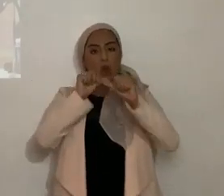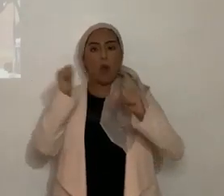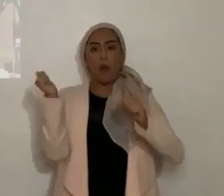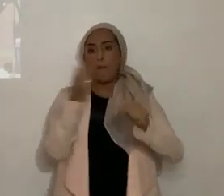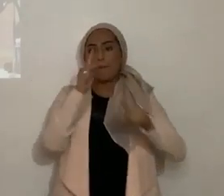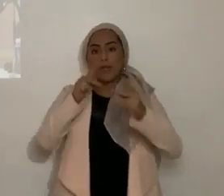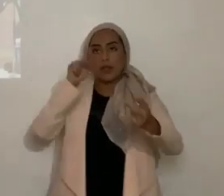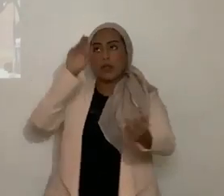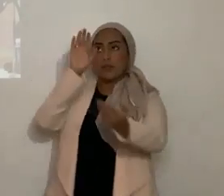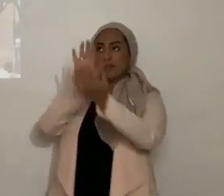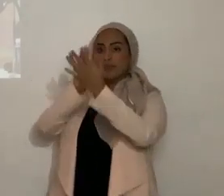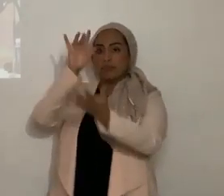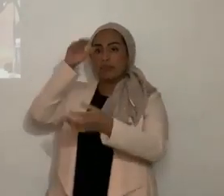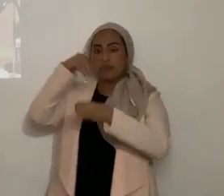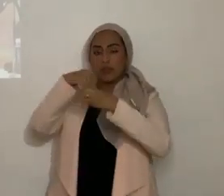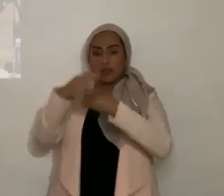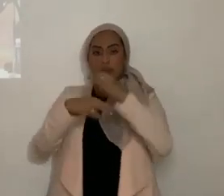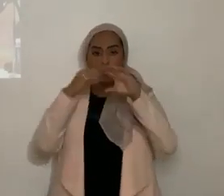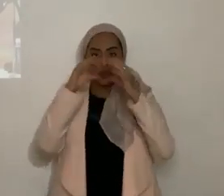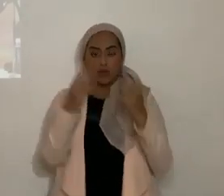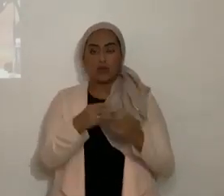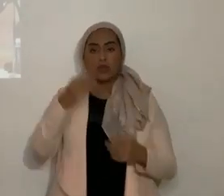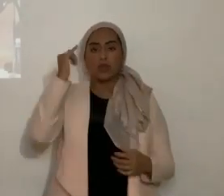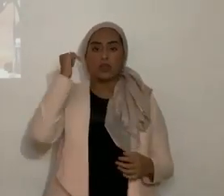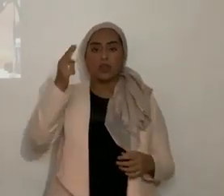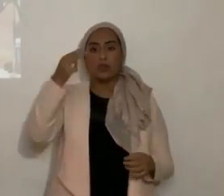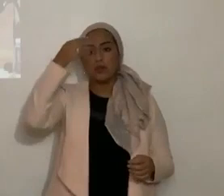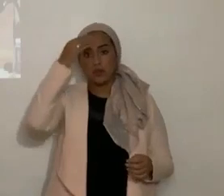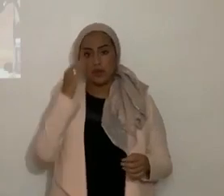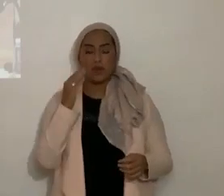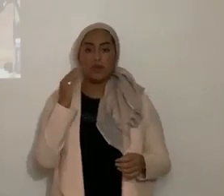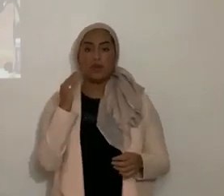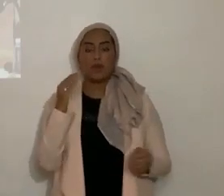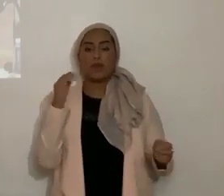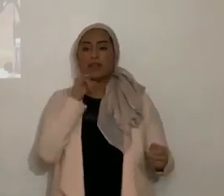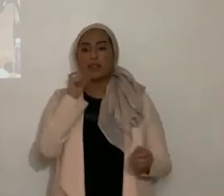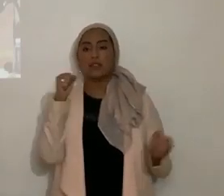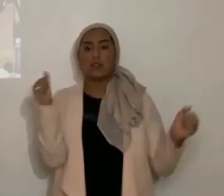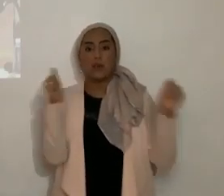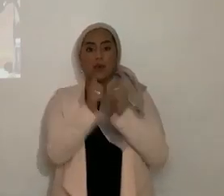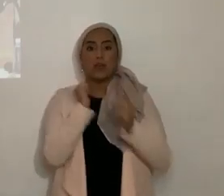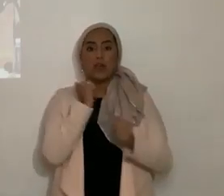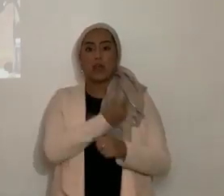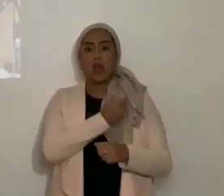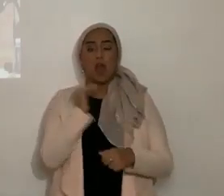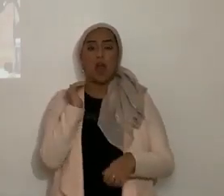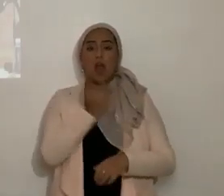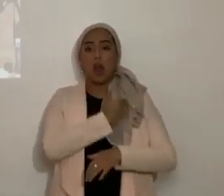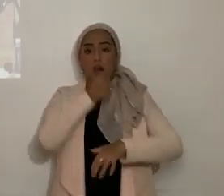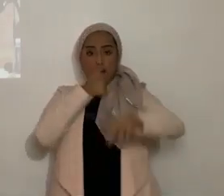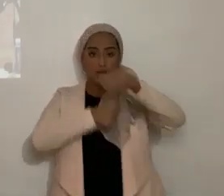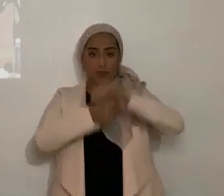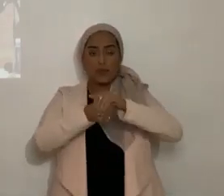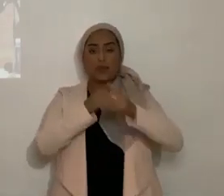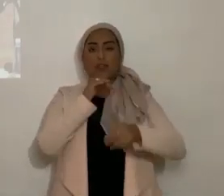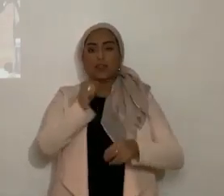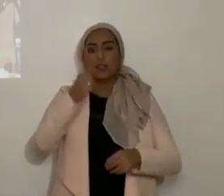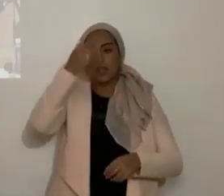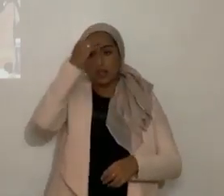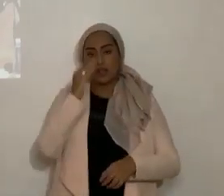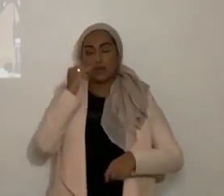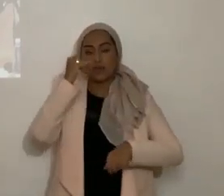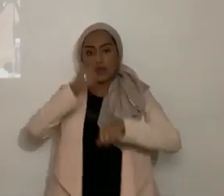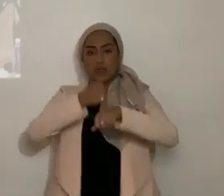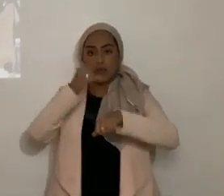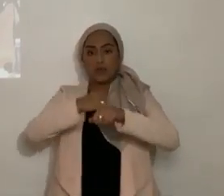enaltecido seré en la tierra. Yahweh Sebaot está con nosotros, nuestro refugio es el Elohim